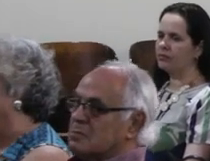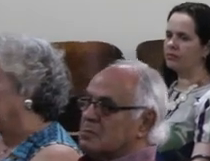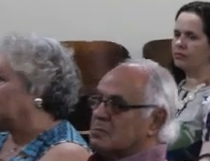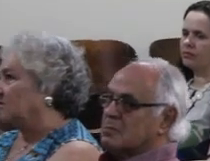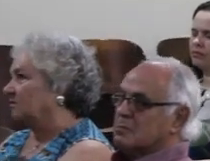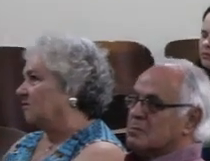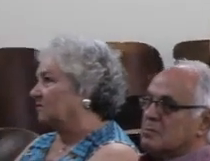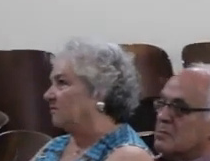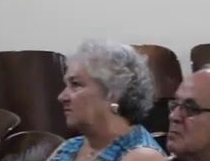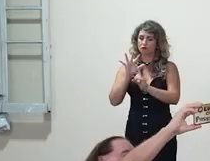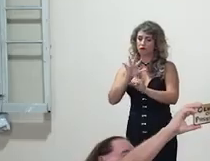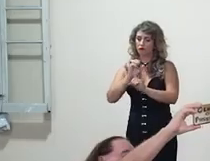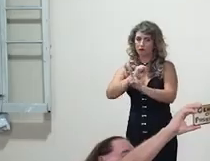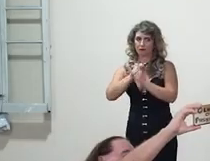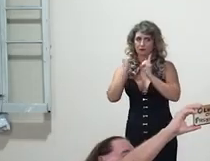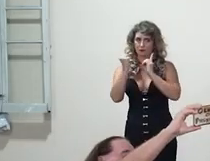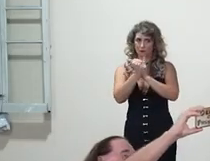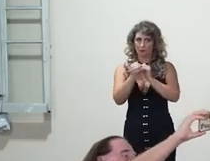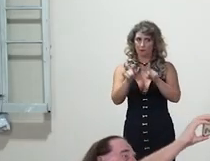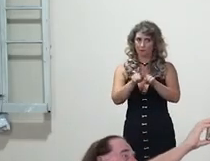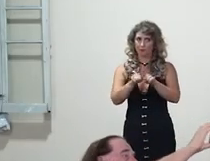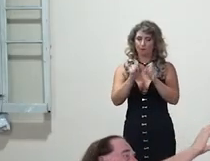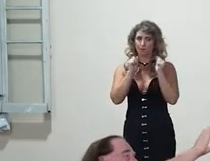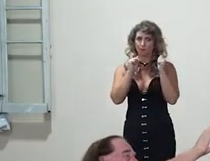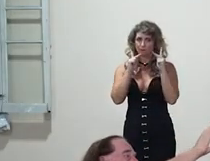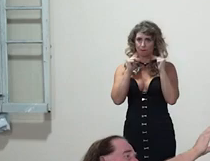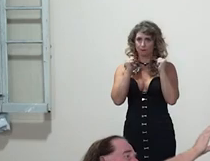reflete na sociedade também. Perfeito.